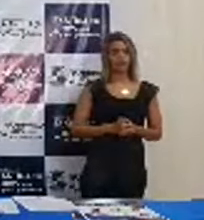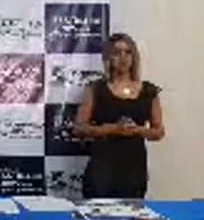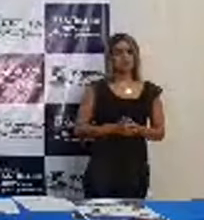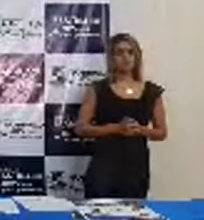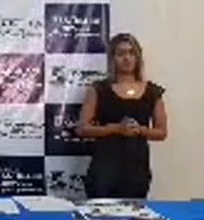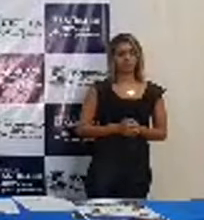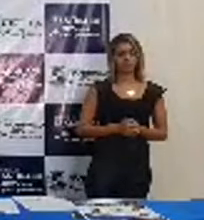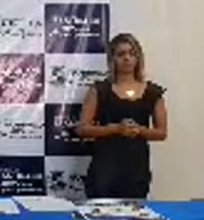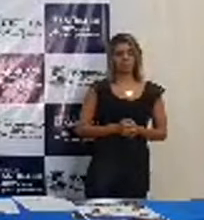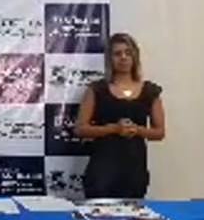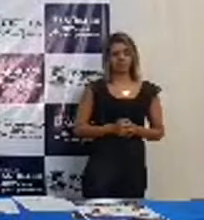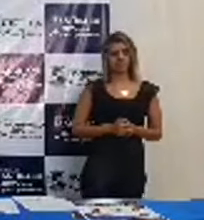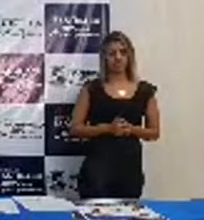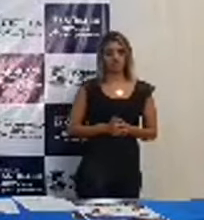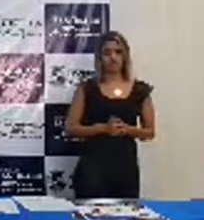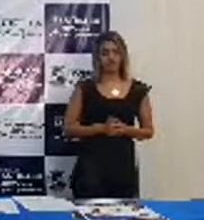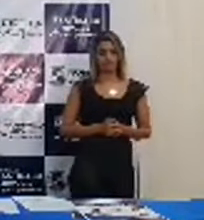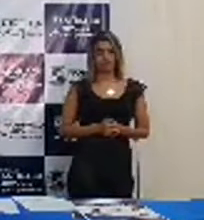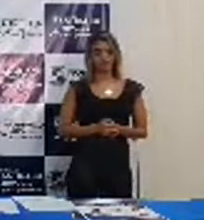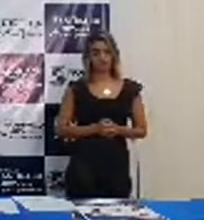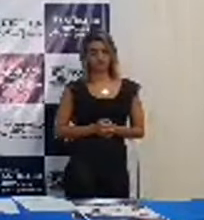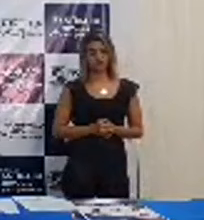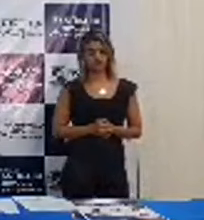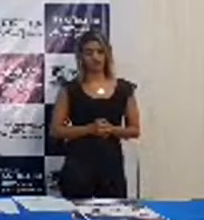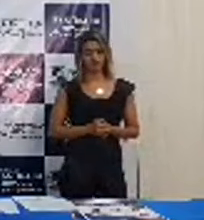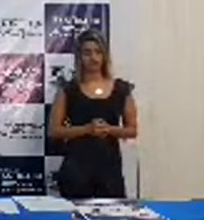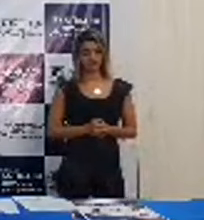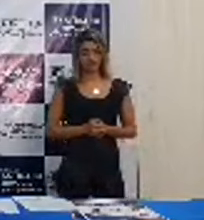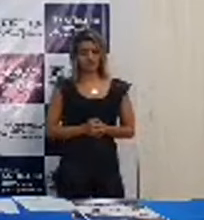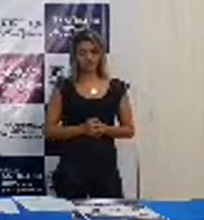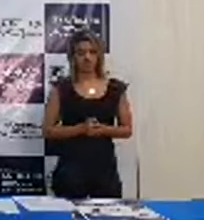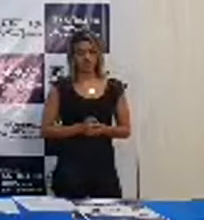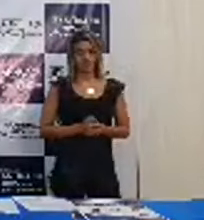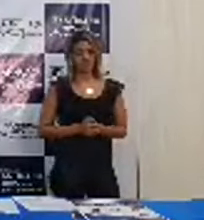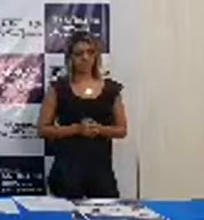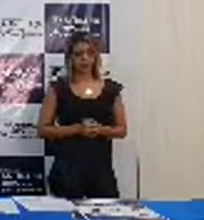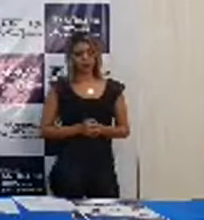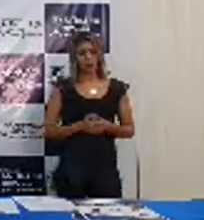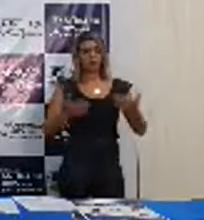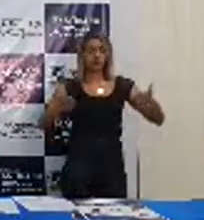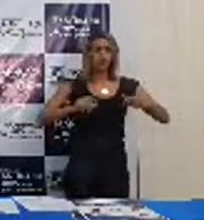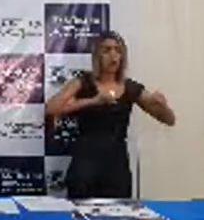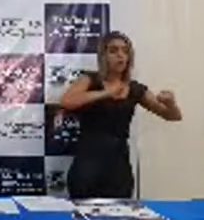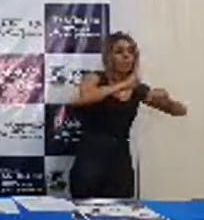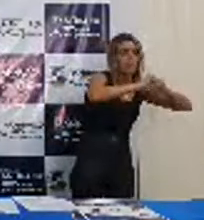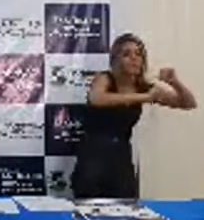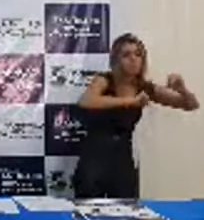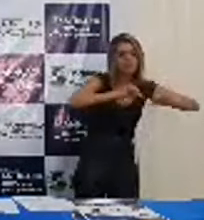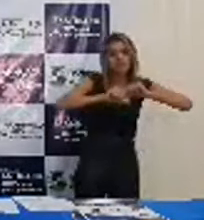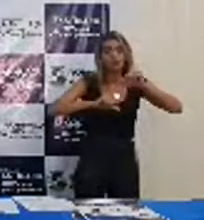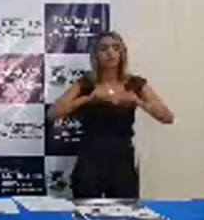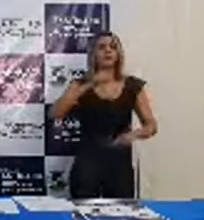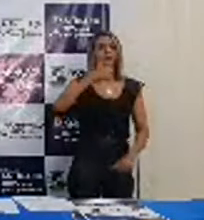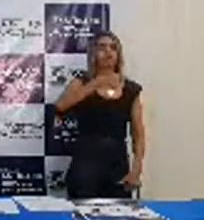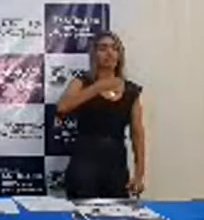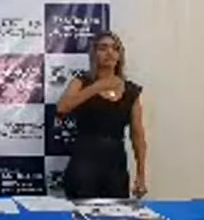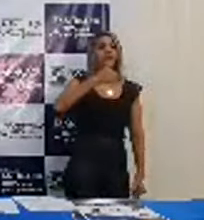não foi aceita a mudança na última reunião. Agora foi aceita essa mudança. Então, abriremos de meio-dia às